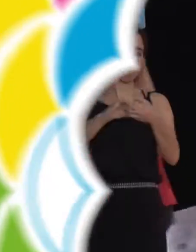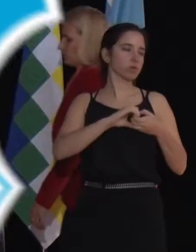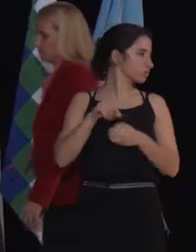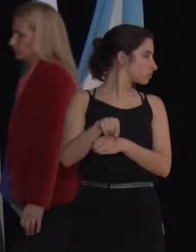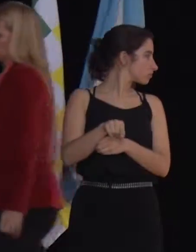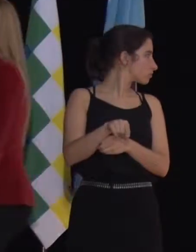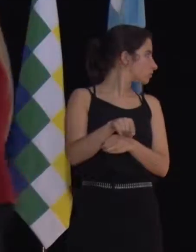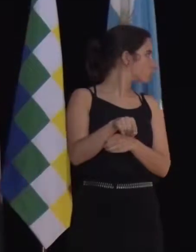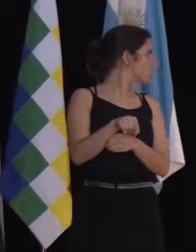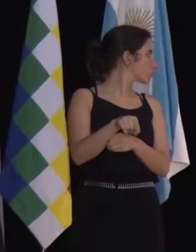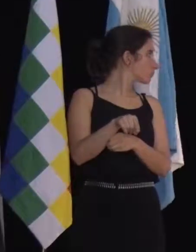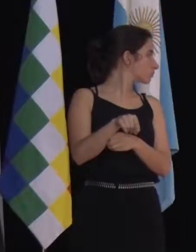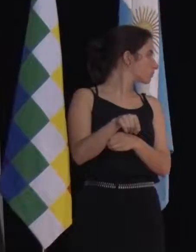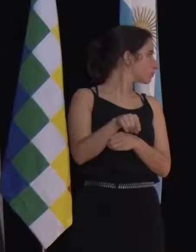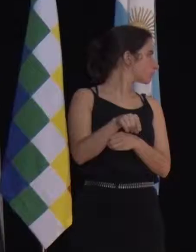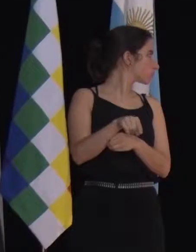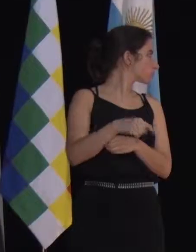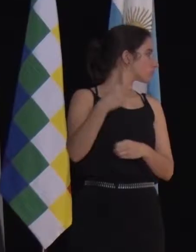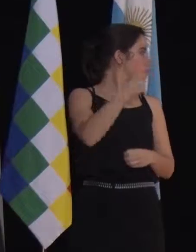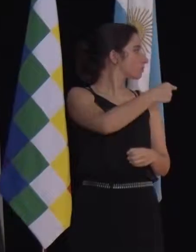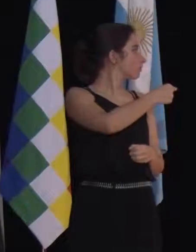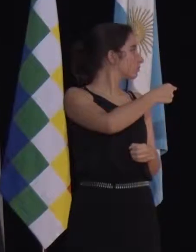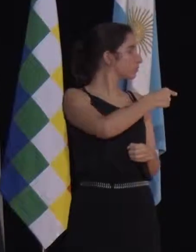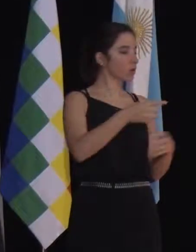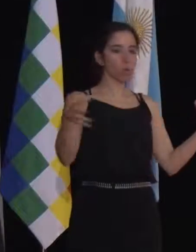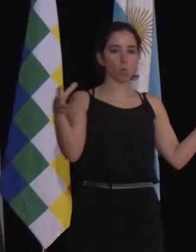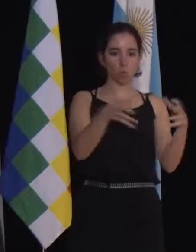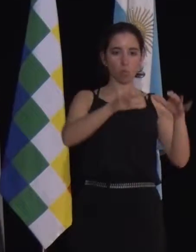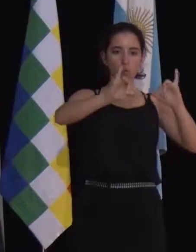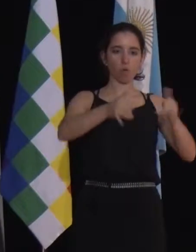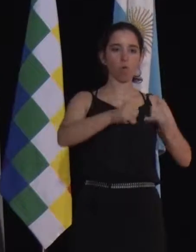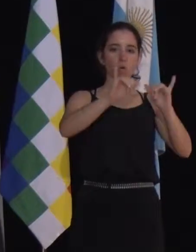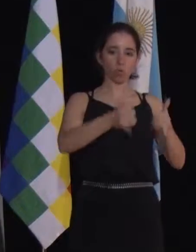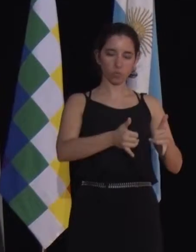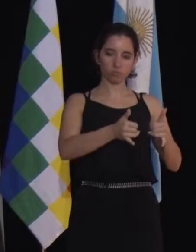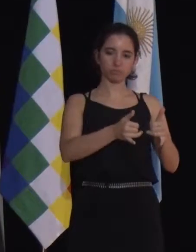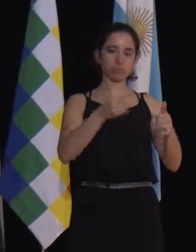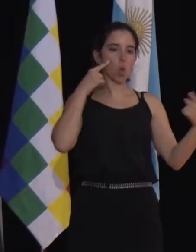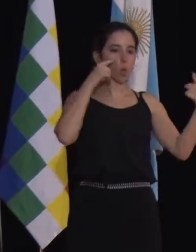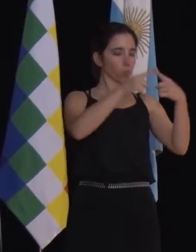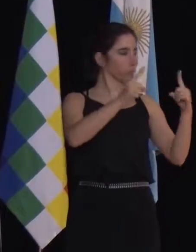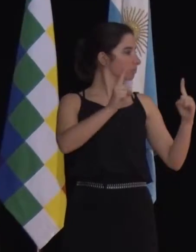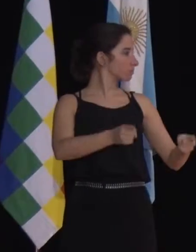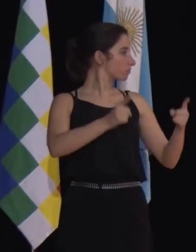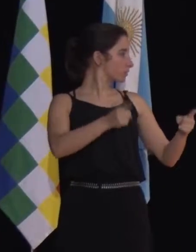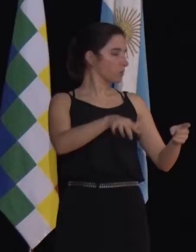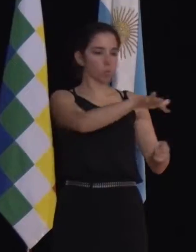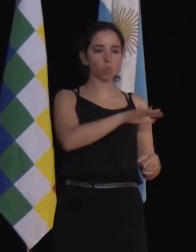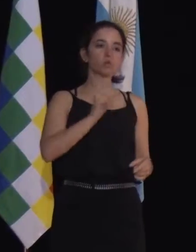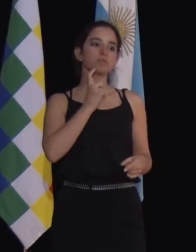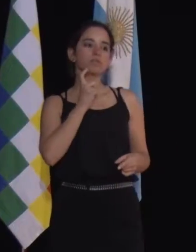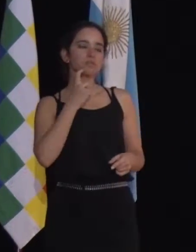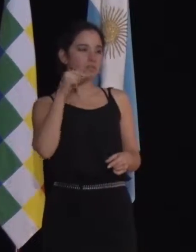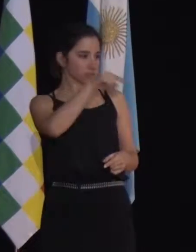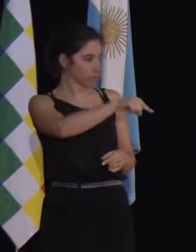hola buenas tardes somos integrantes de grupos jóvenes con el mismo objetivo de san luís un pueblo muy